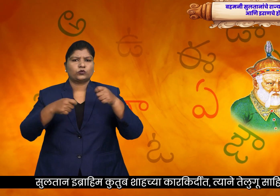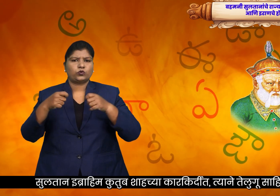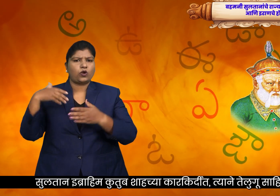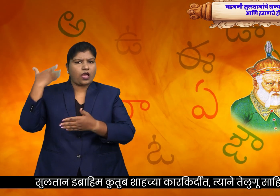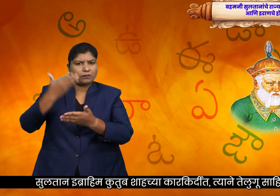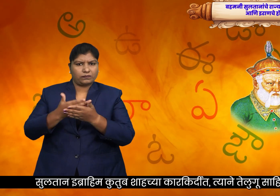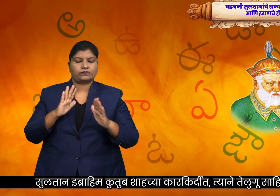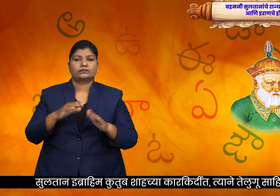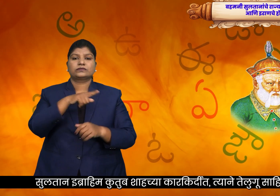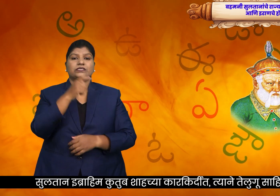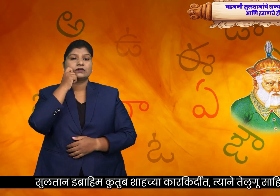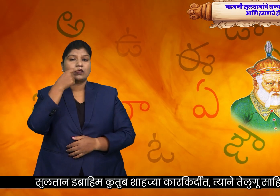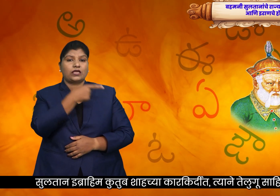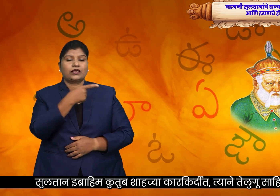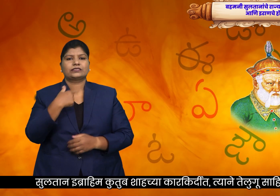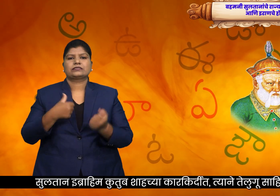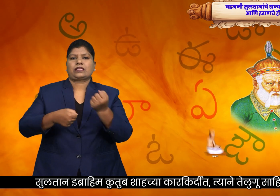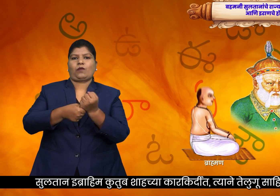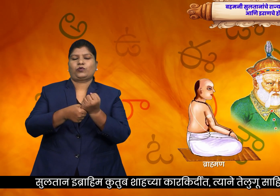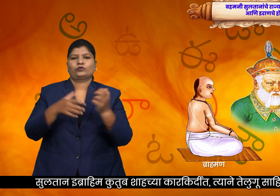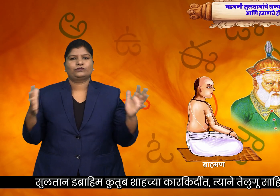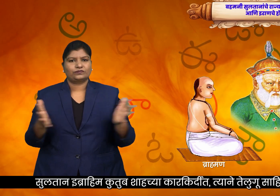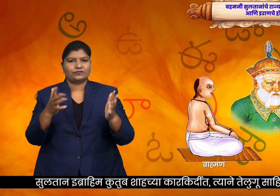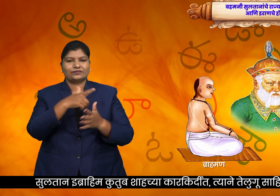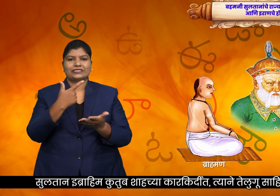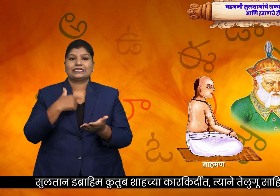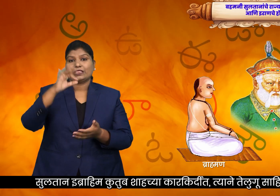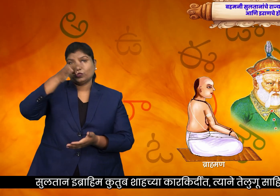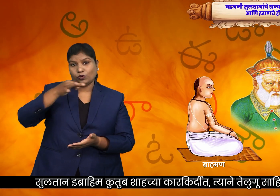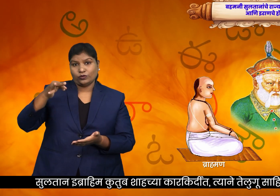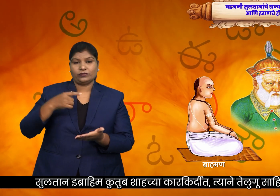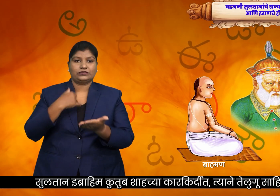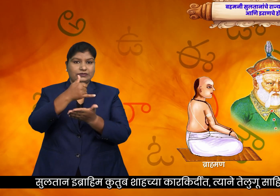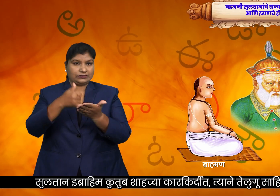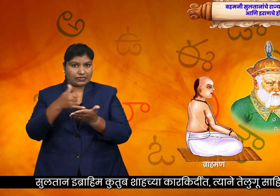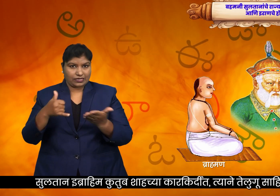कारकिर्दीत त्याने तेलुगू साहित्य, ब्राह्मण आणि